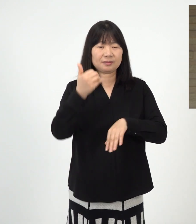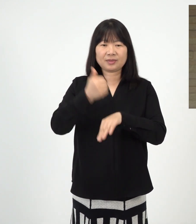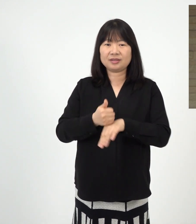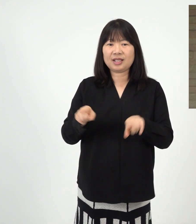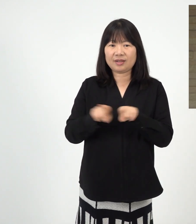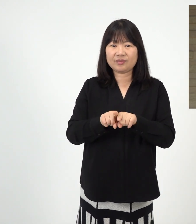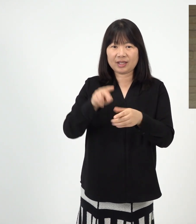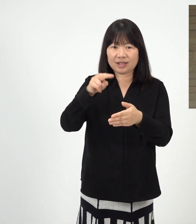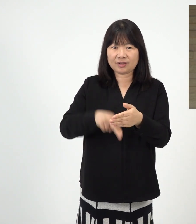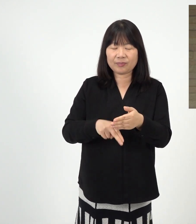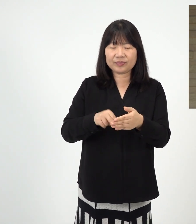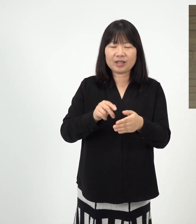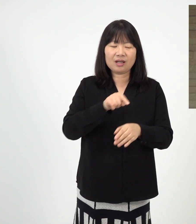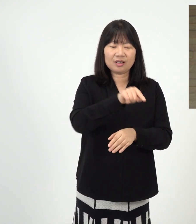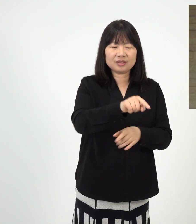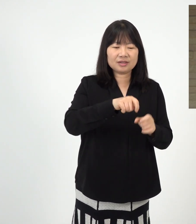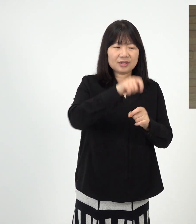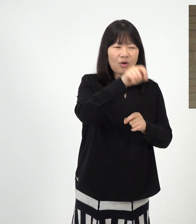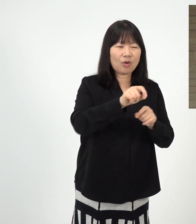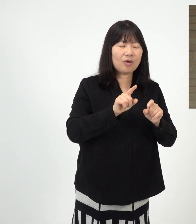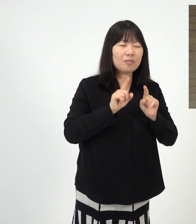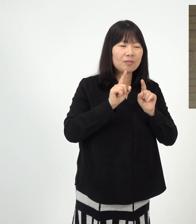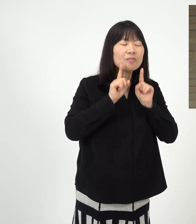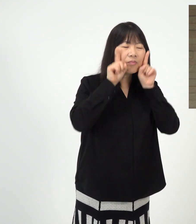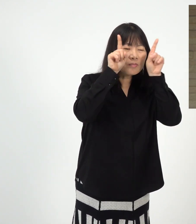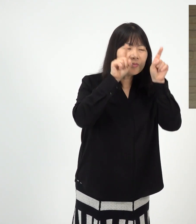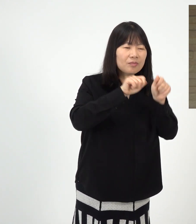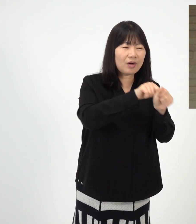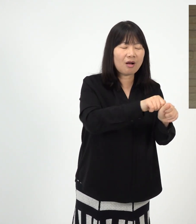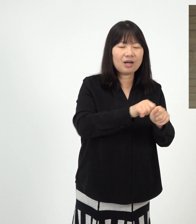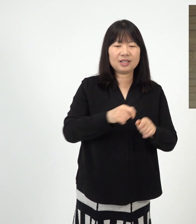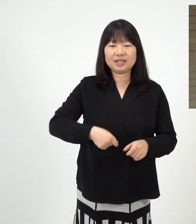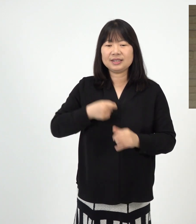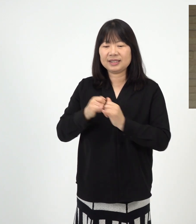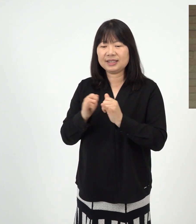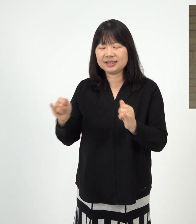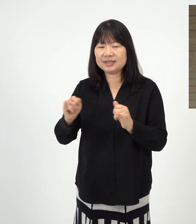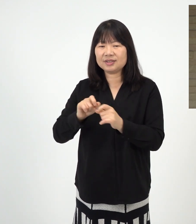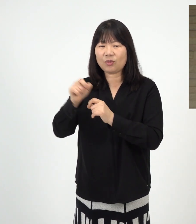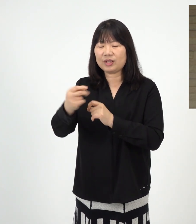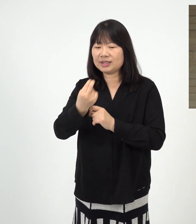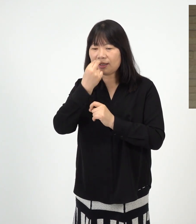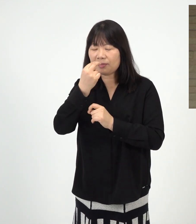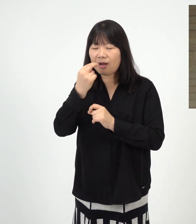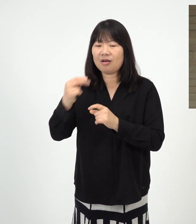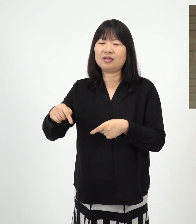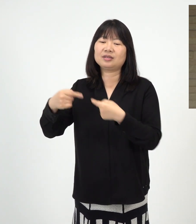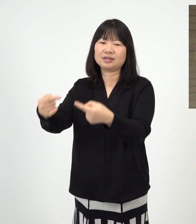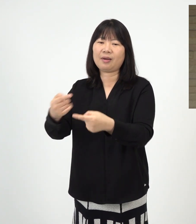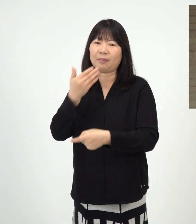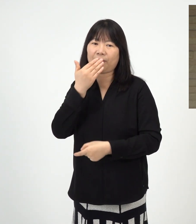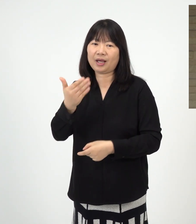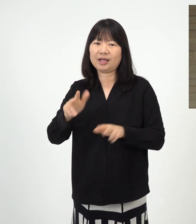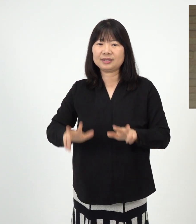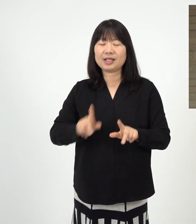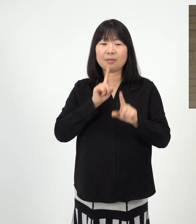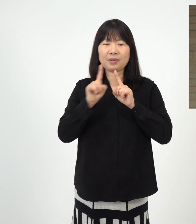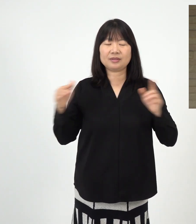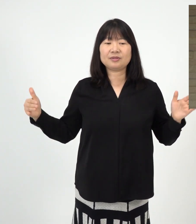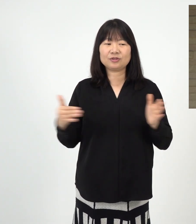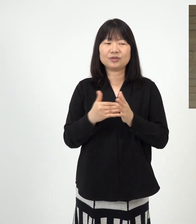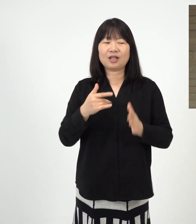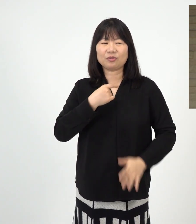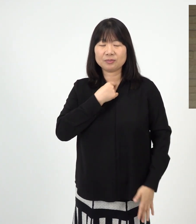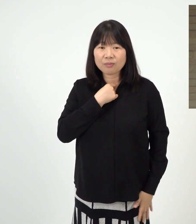시작. 그들은 영벌에 의인들은 영생에 들어가리라 하시니라. 아멘. 자, 이제 말씀을